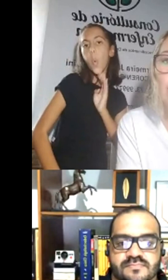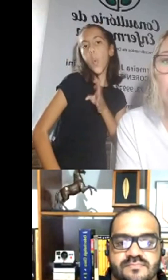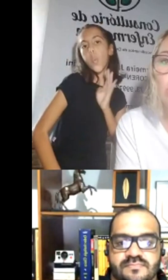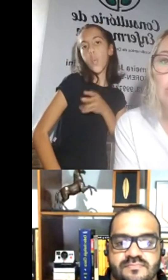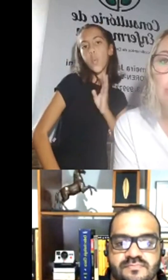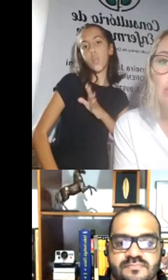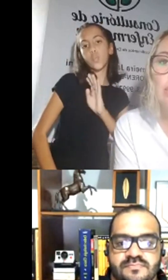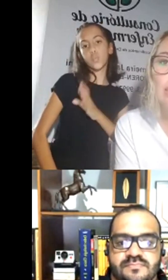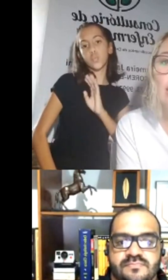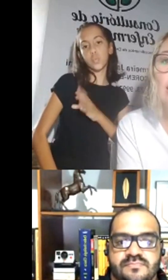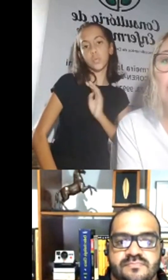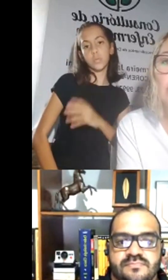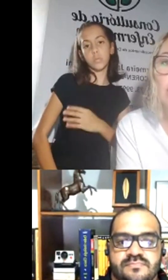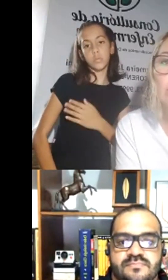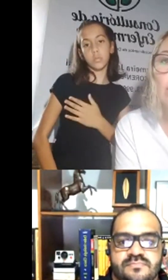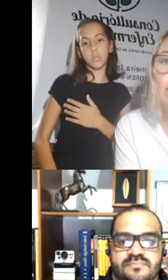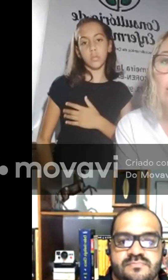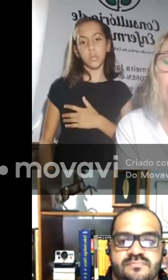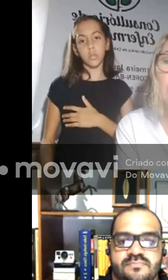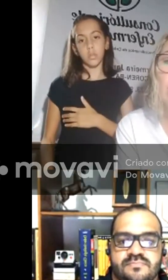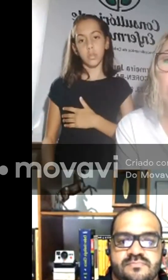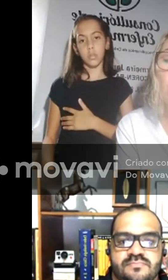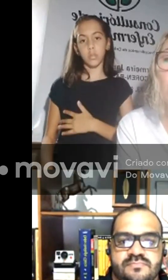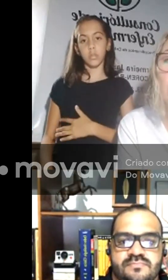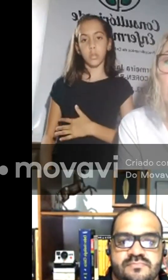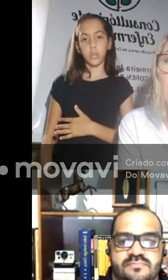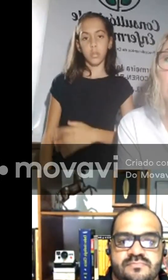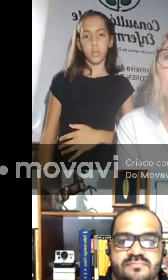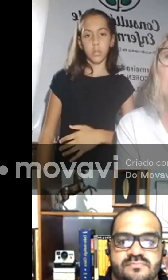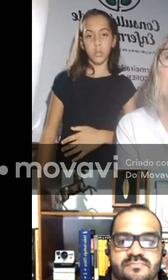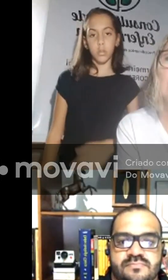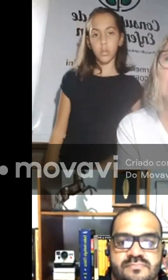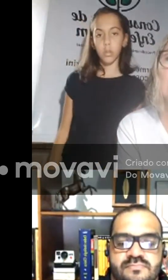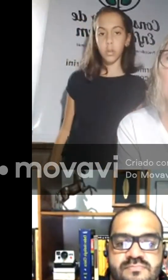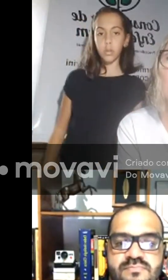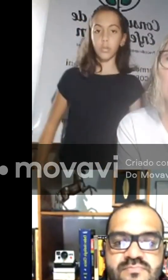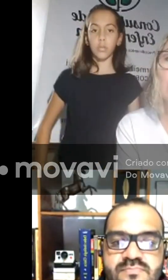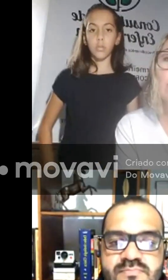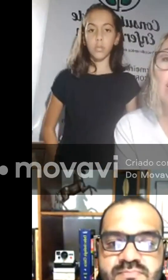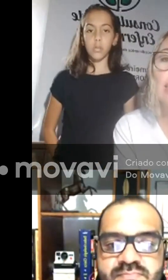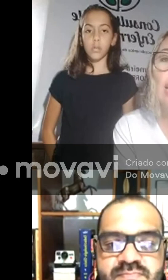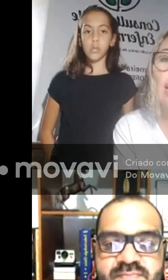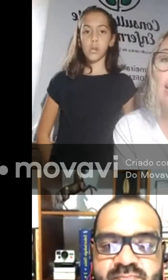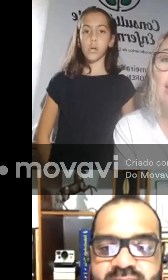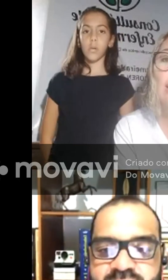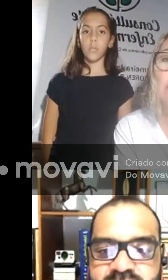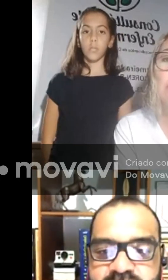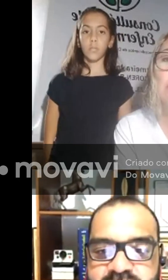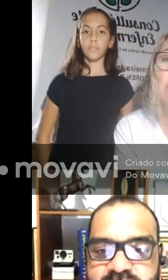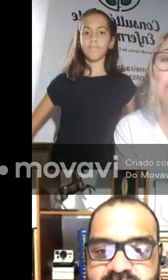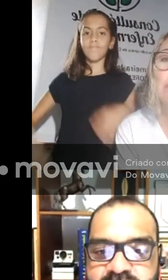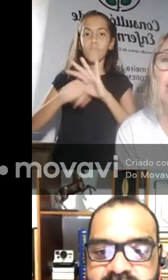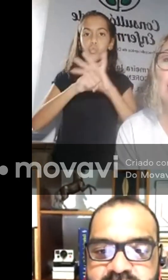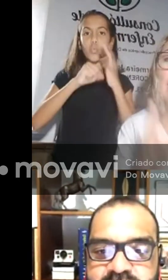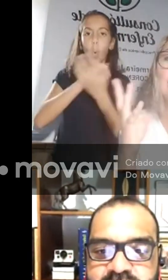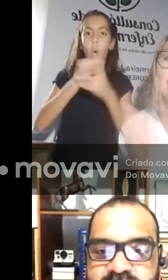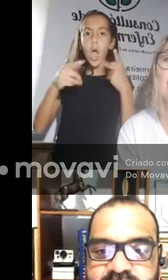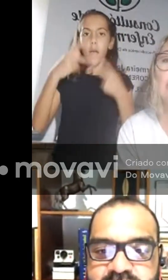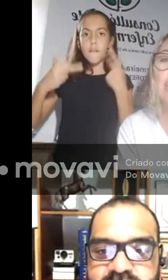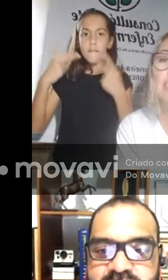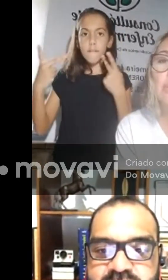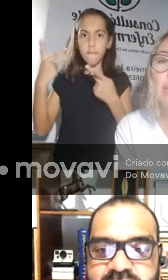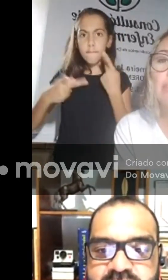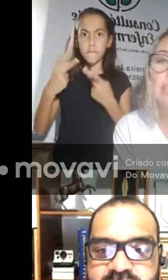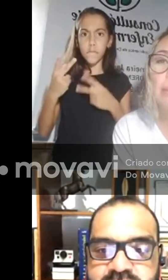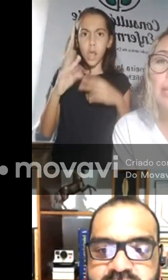outros fatores que podem estar agravando aí referente ao Covid. Então, a gente vai estar analisando